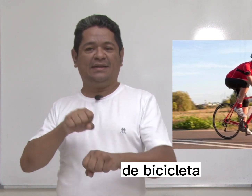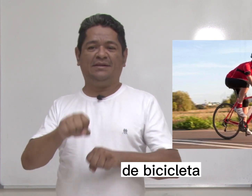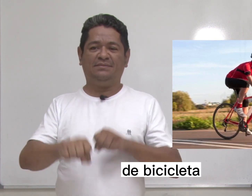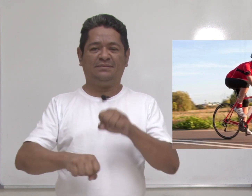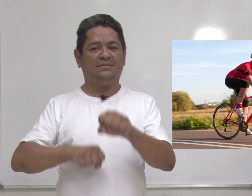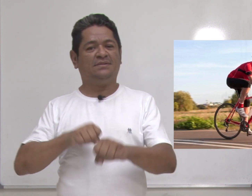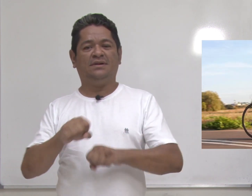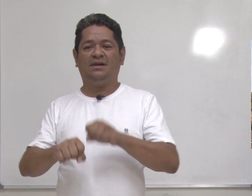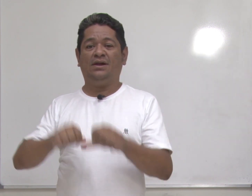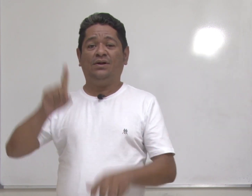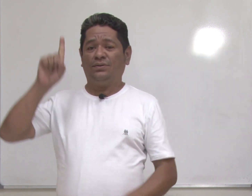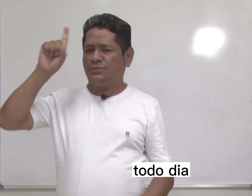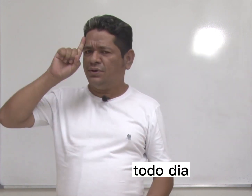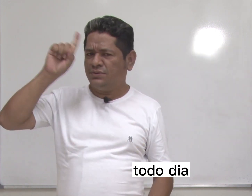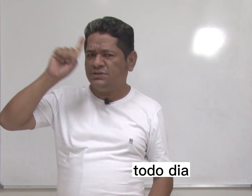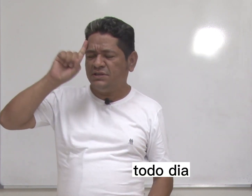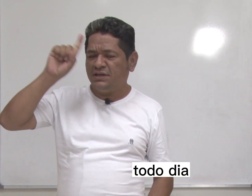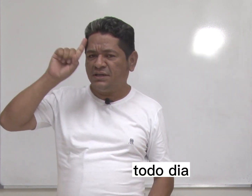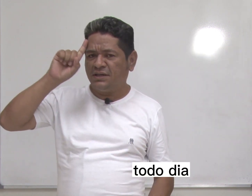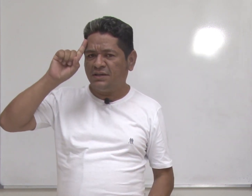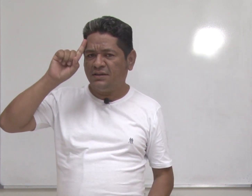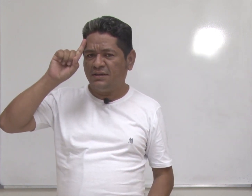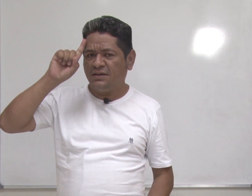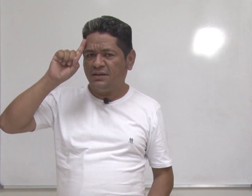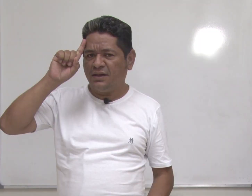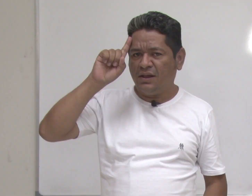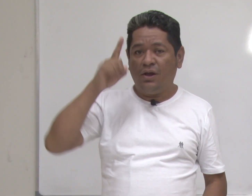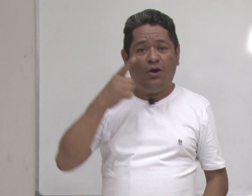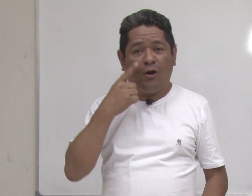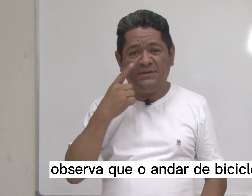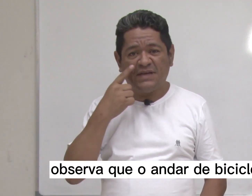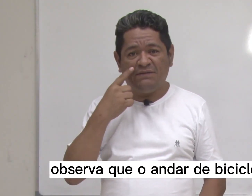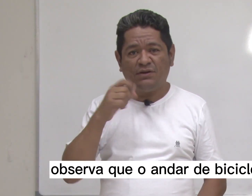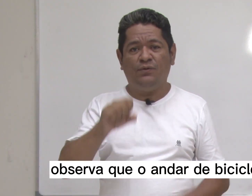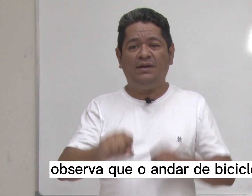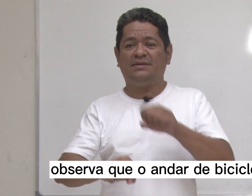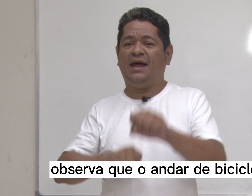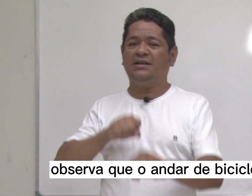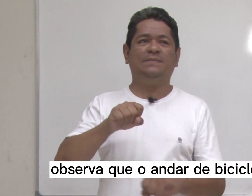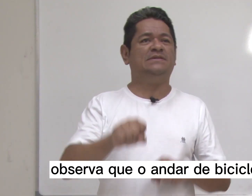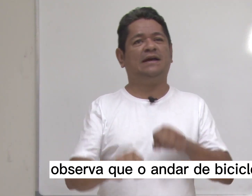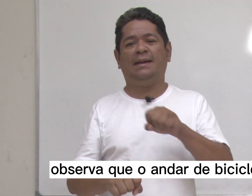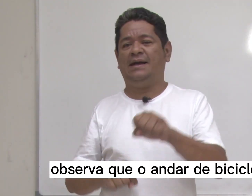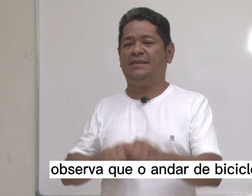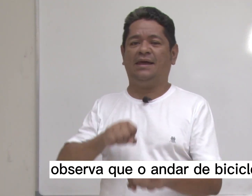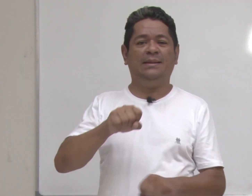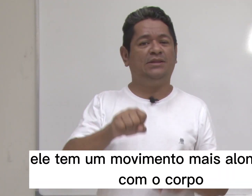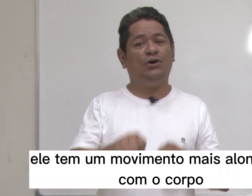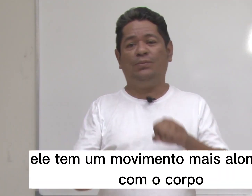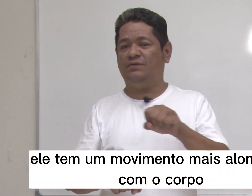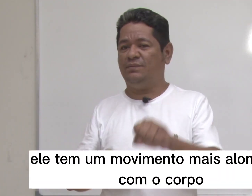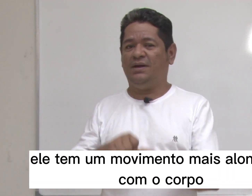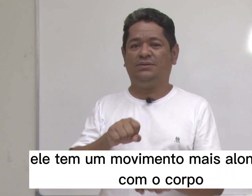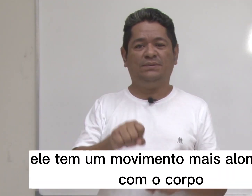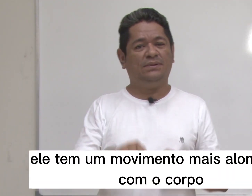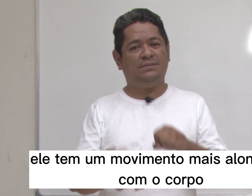bicicleta todo dia? Observe que o andar de bicicleta, ele tem um movimento